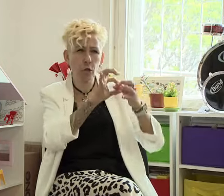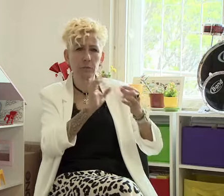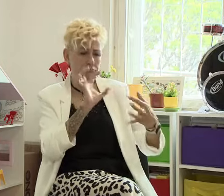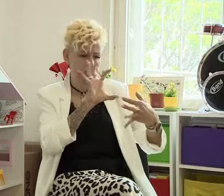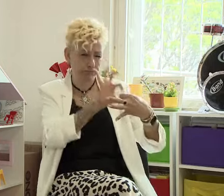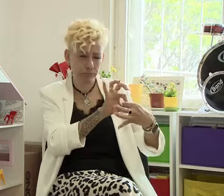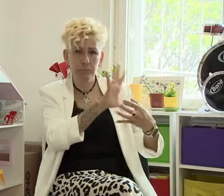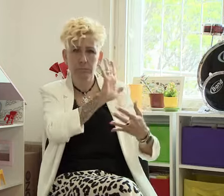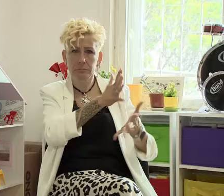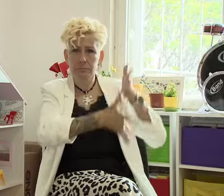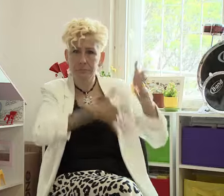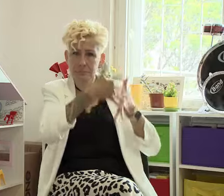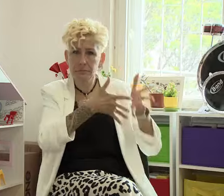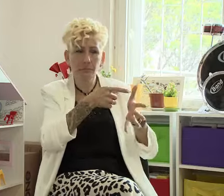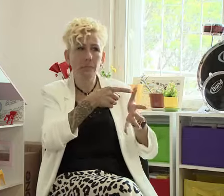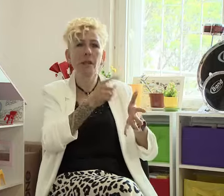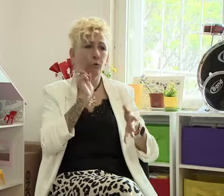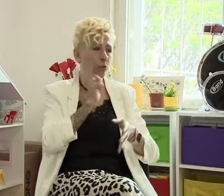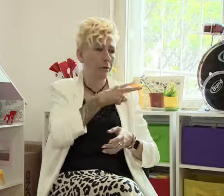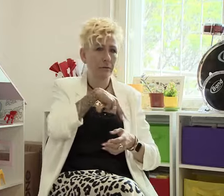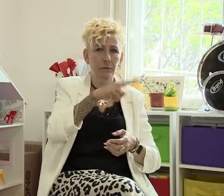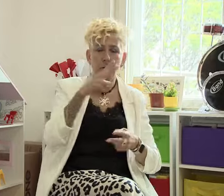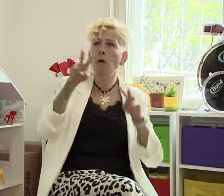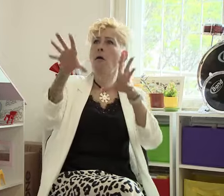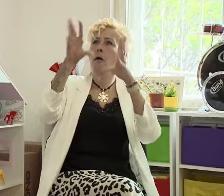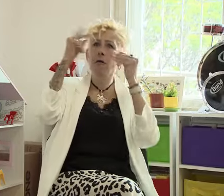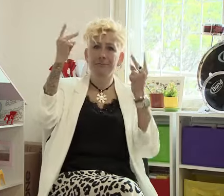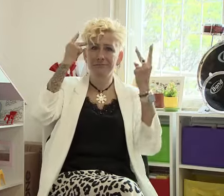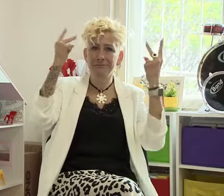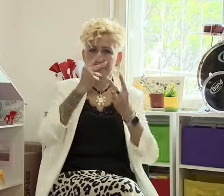Трябва да се направят определени връзки, за да разберат децата.